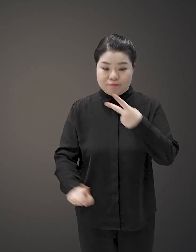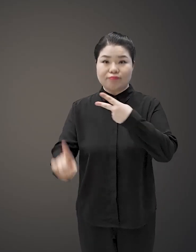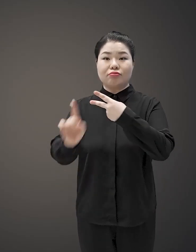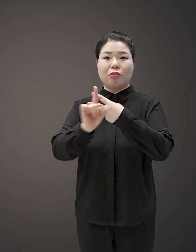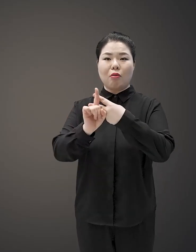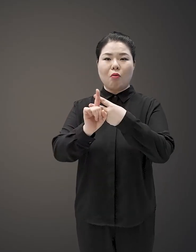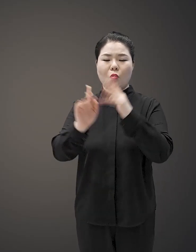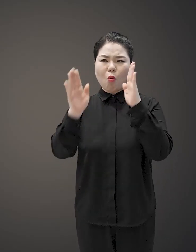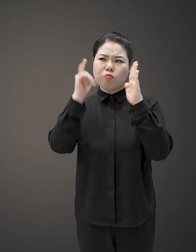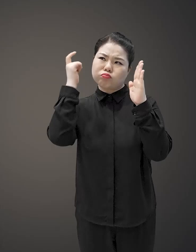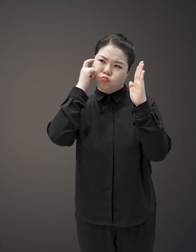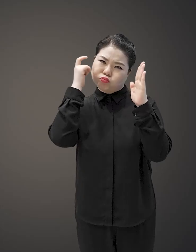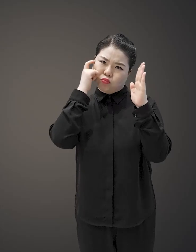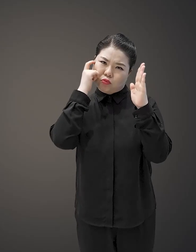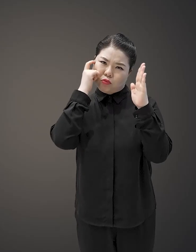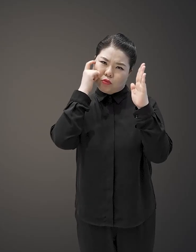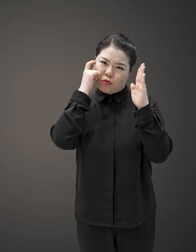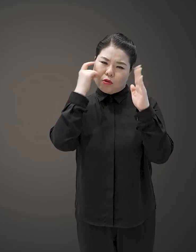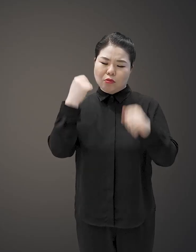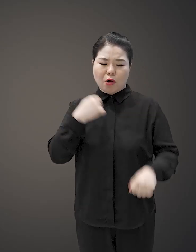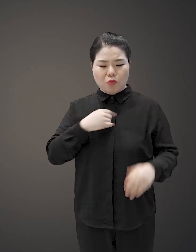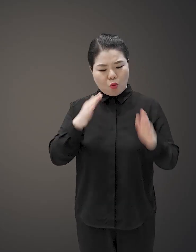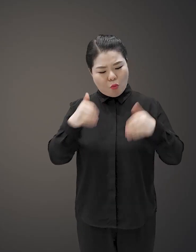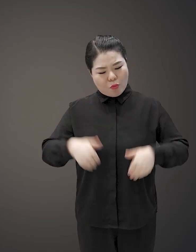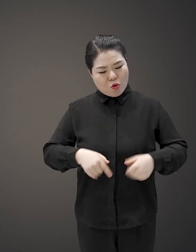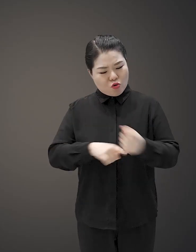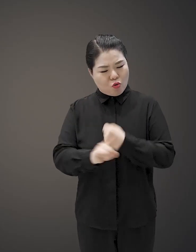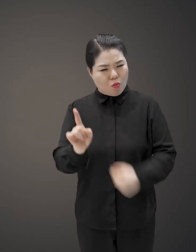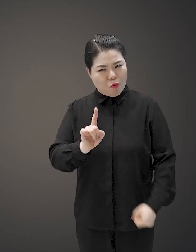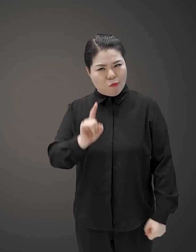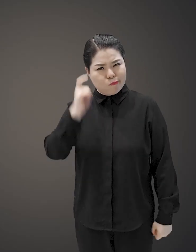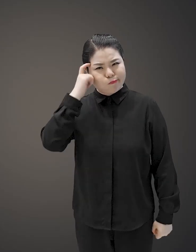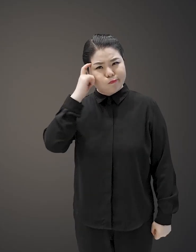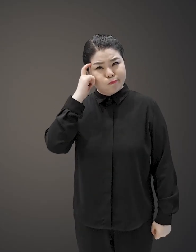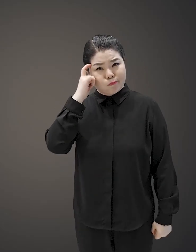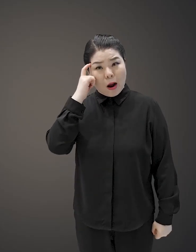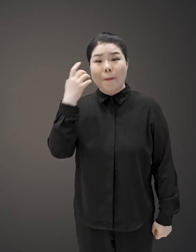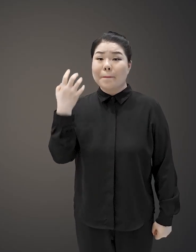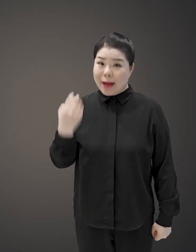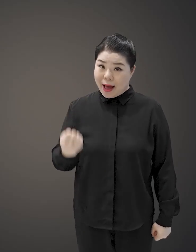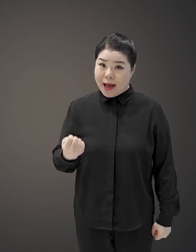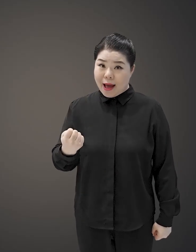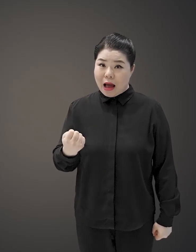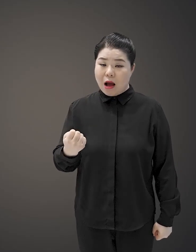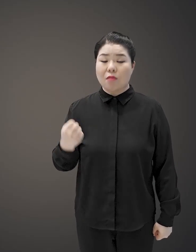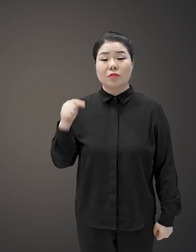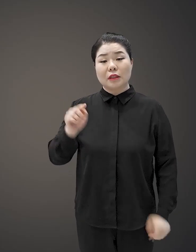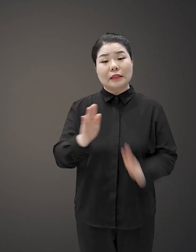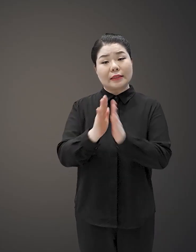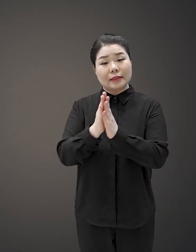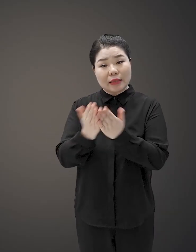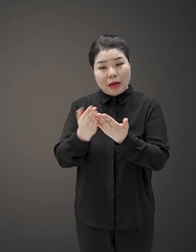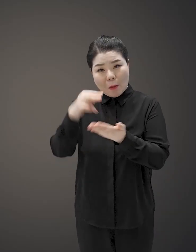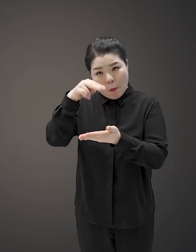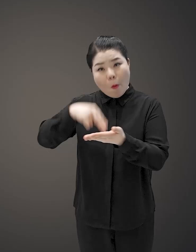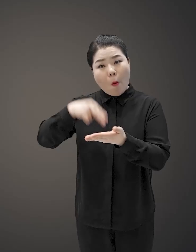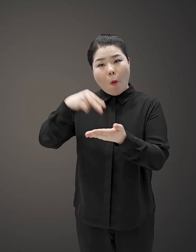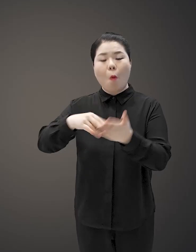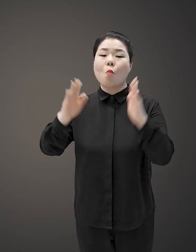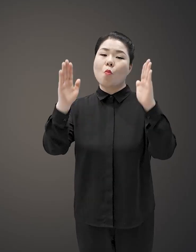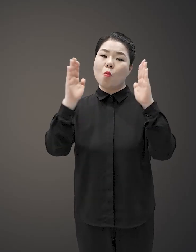나면서 왜 공부를 해야 하는 걸까? 나한테 왜 공부가 필요한 걸까라는 고민을 많이 하게 되었고 그리고 이 책에서